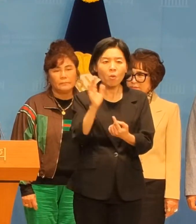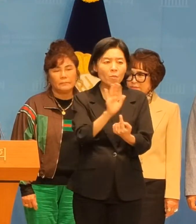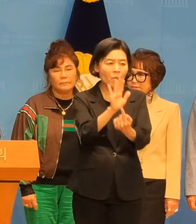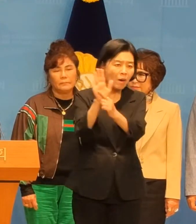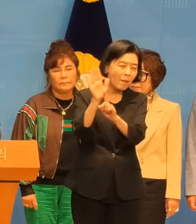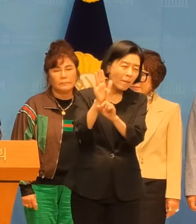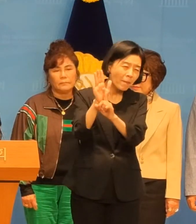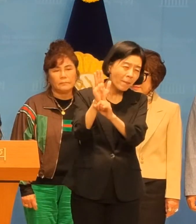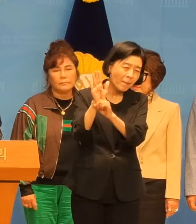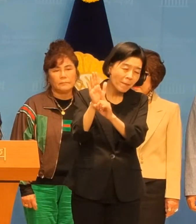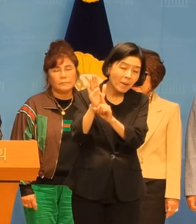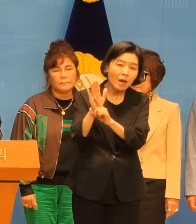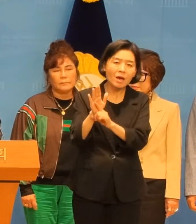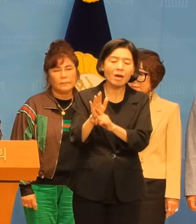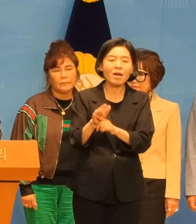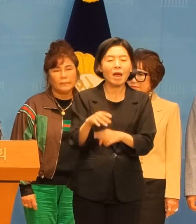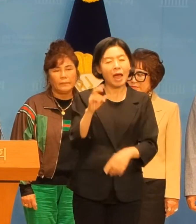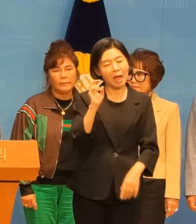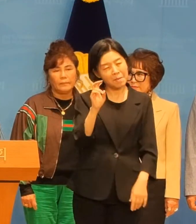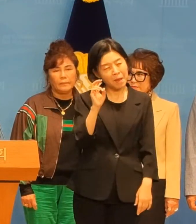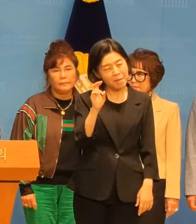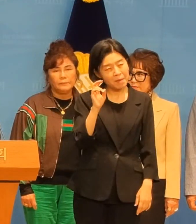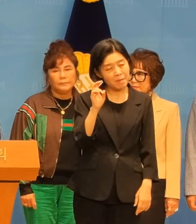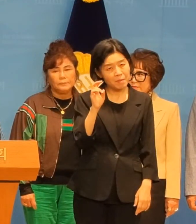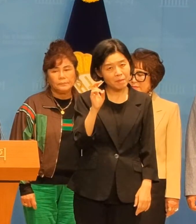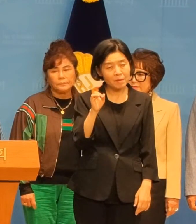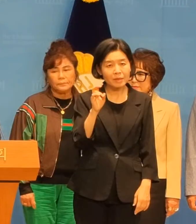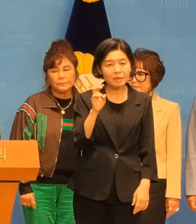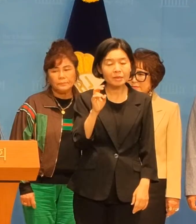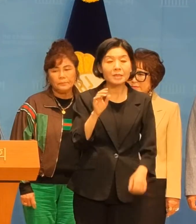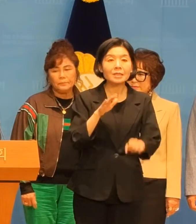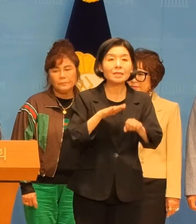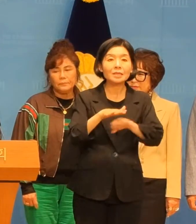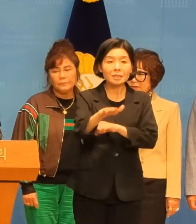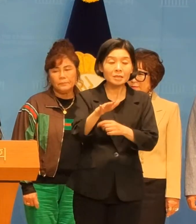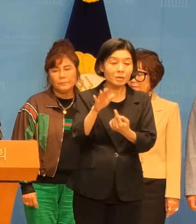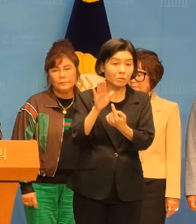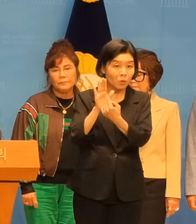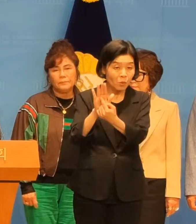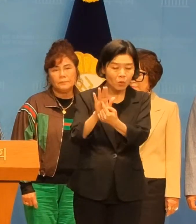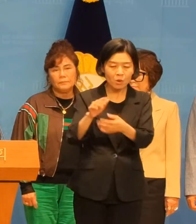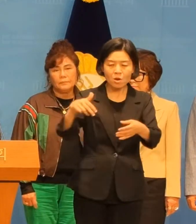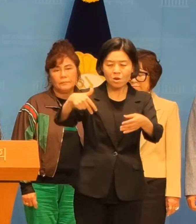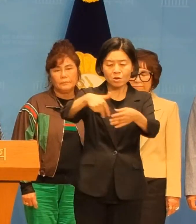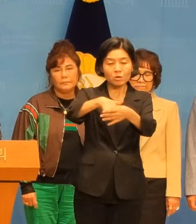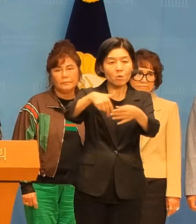무책임한 추측성 보도는 종교의 신성함을